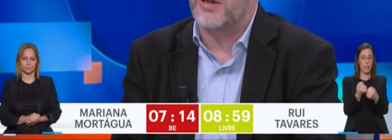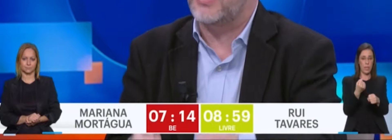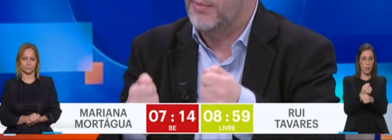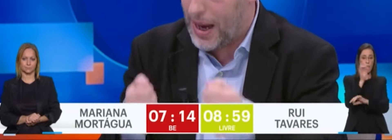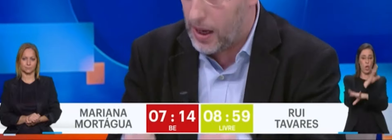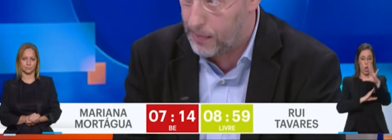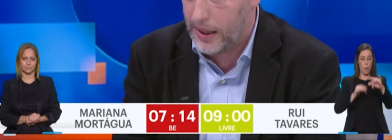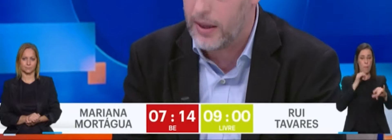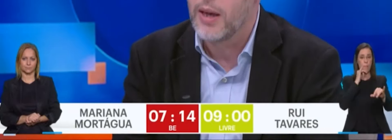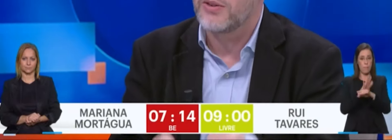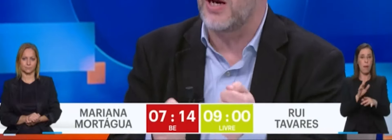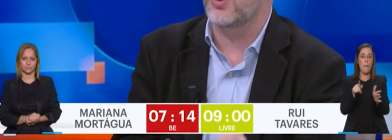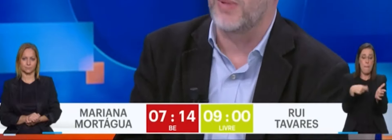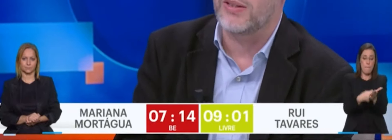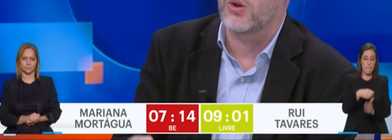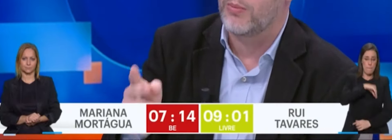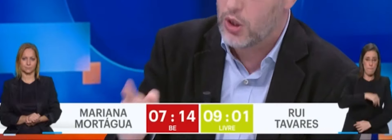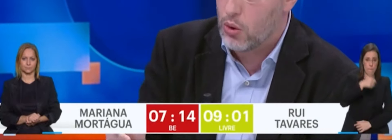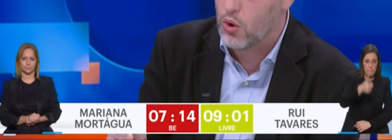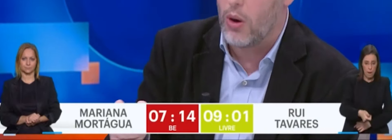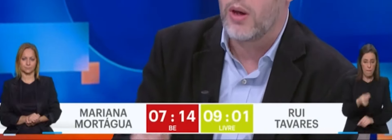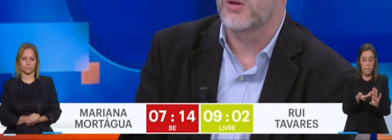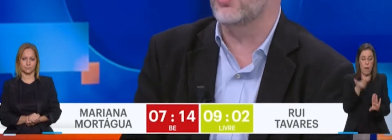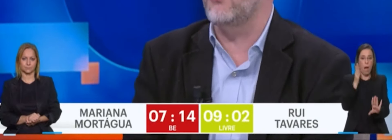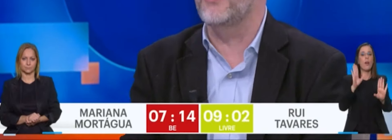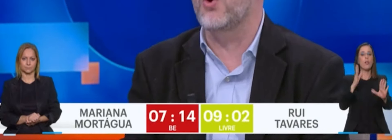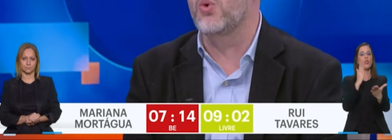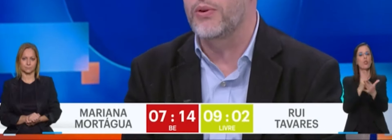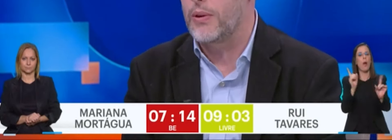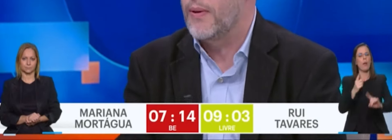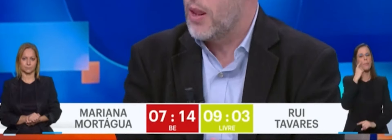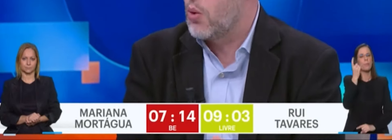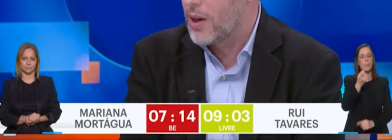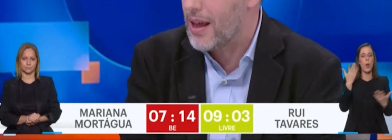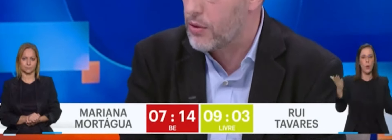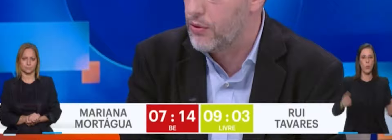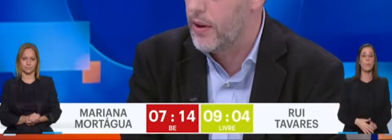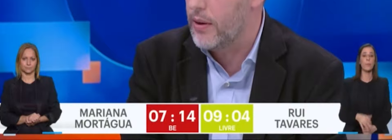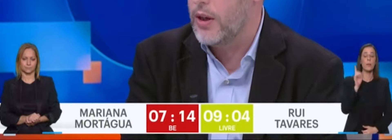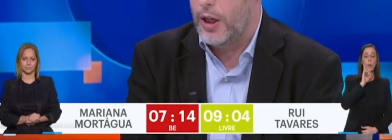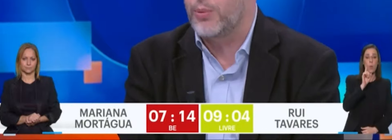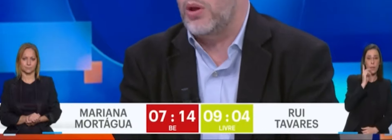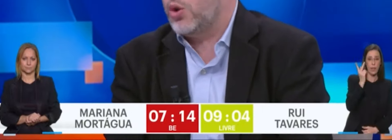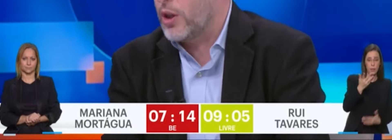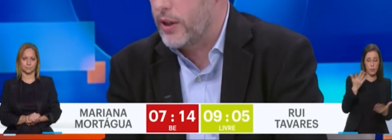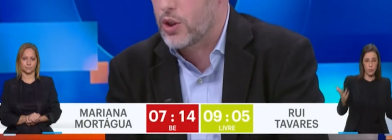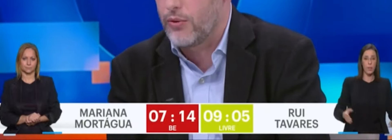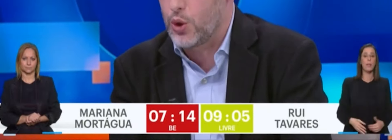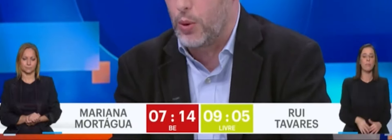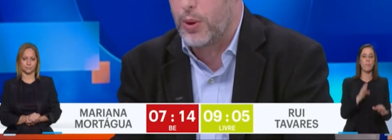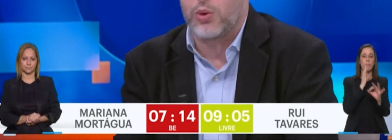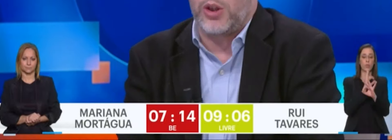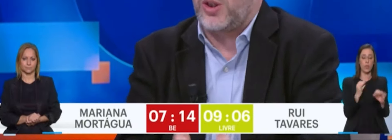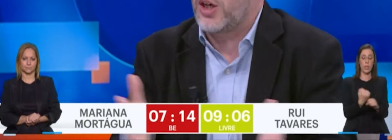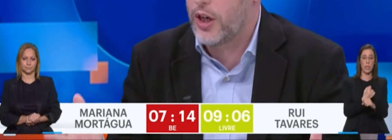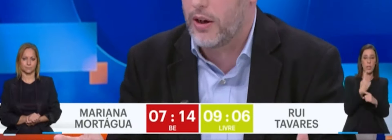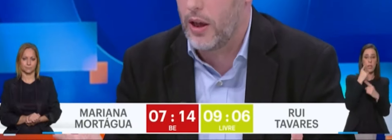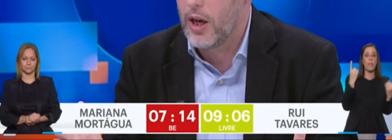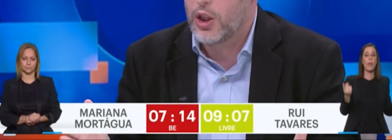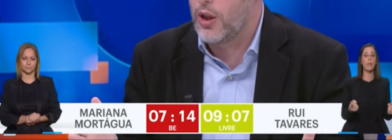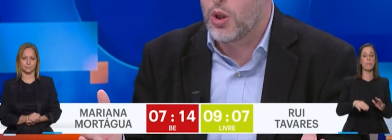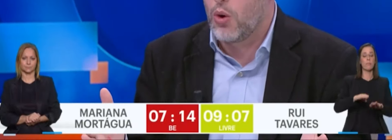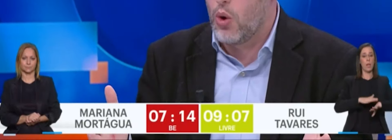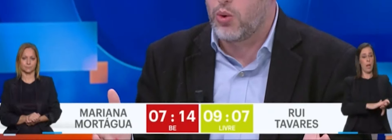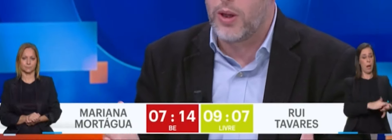e Atlântica que sim paga bem salários mais altos mas não só as pessoas vão à procura de qualidade de vida e portanto excelentes serviços públicos acho que à